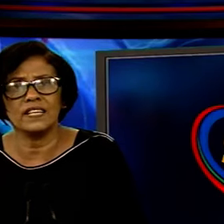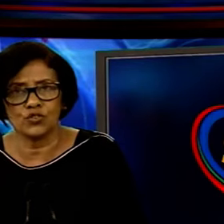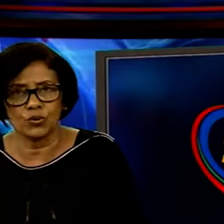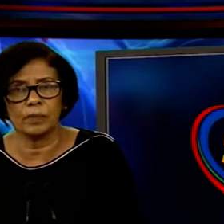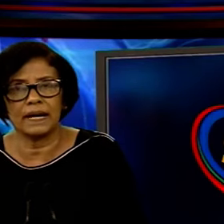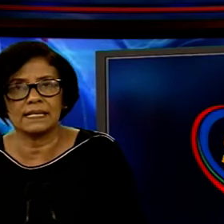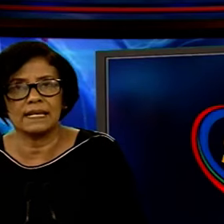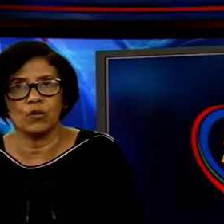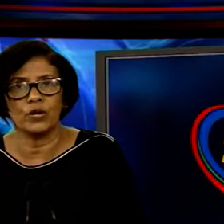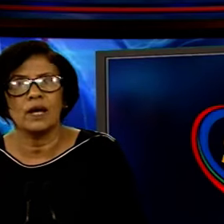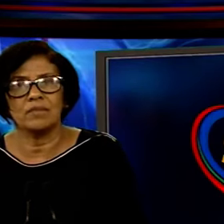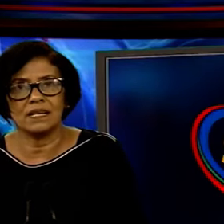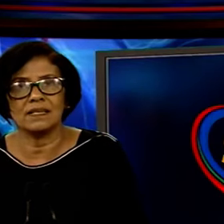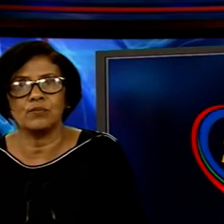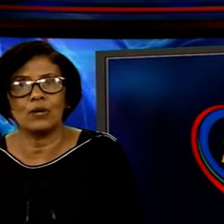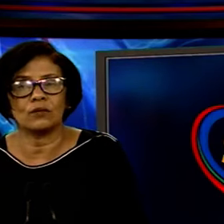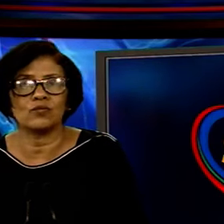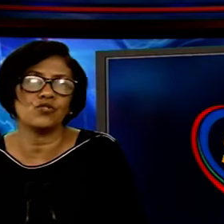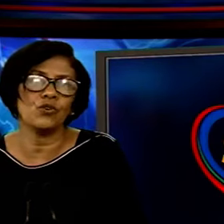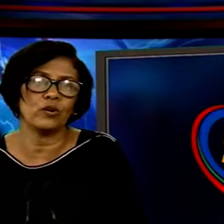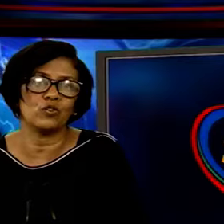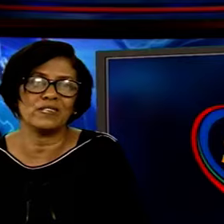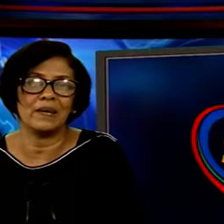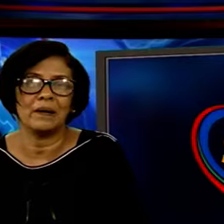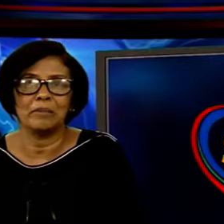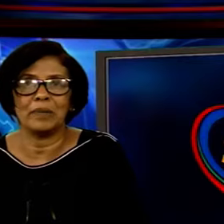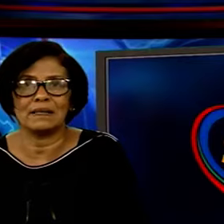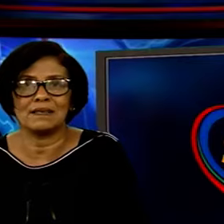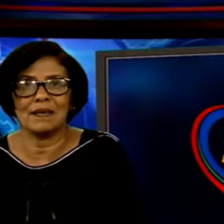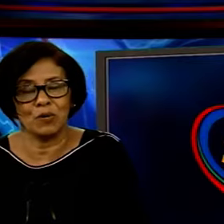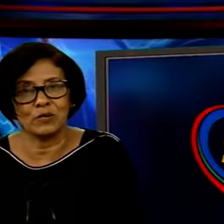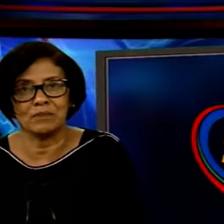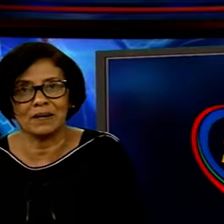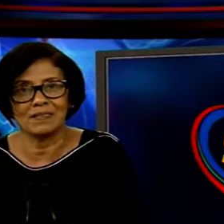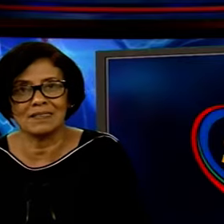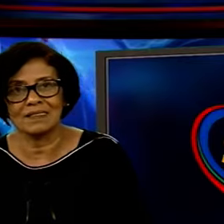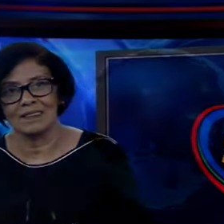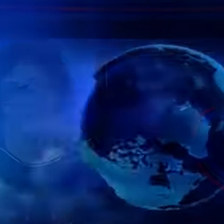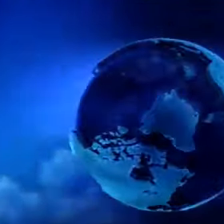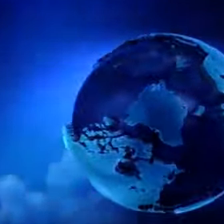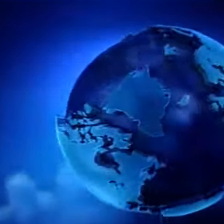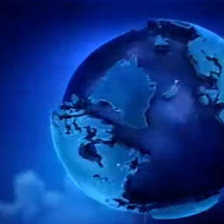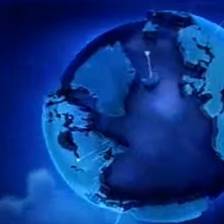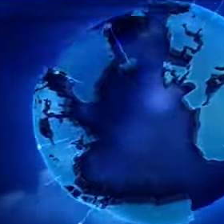dans les autres parties du monde. Merci pour l'attention et continuez, passe un bon dimanche.